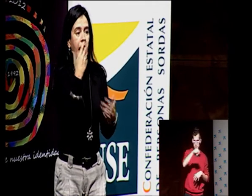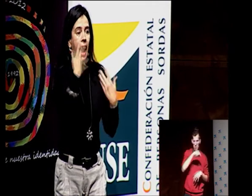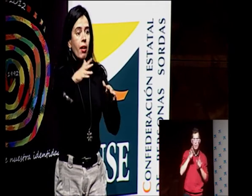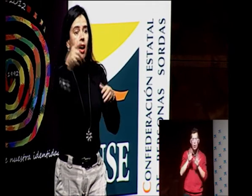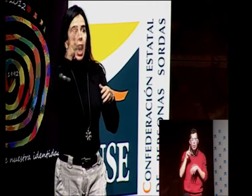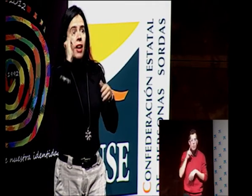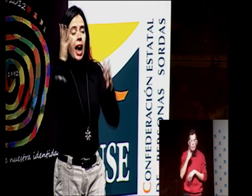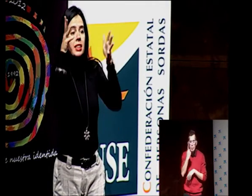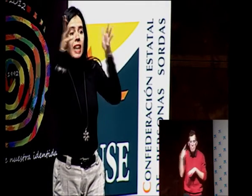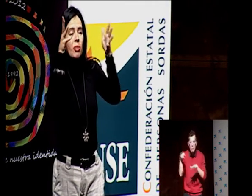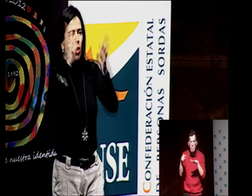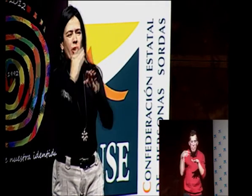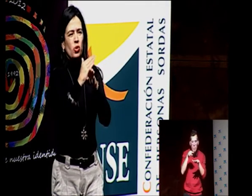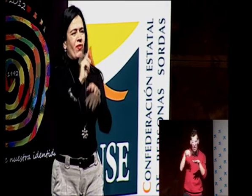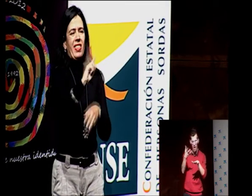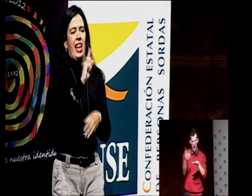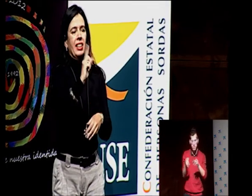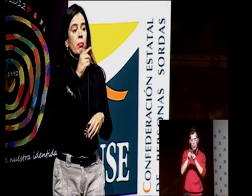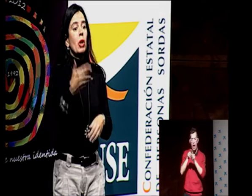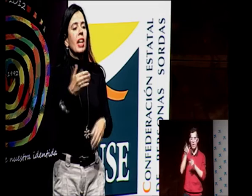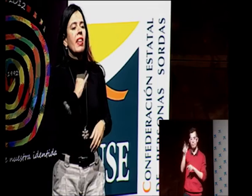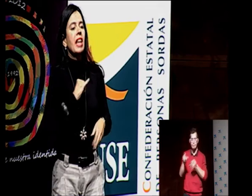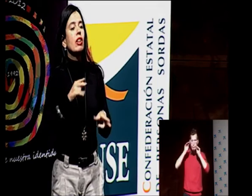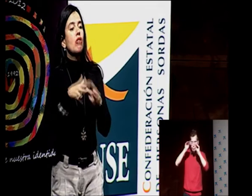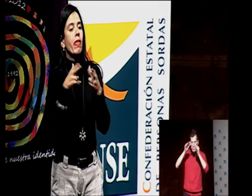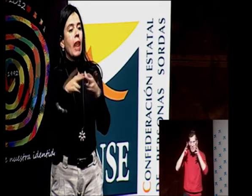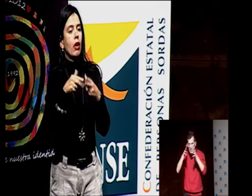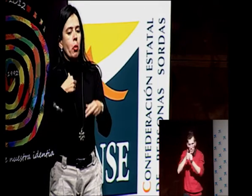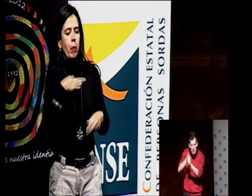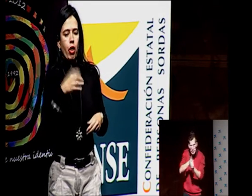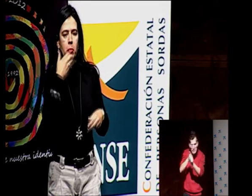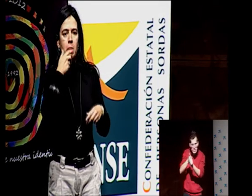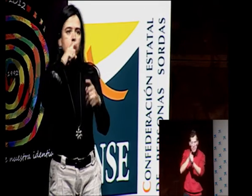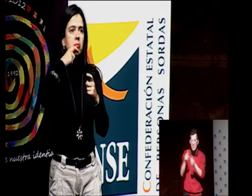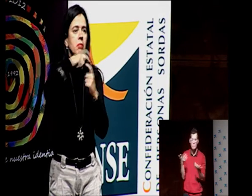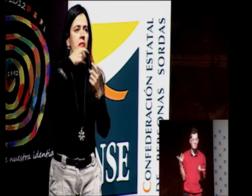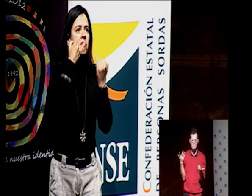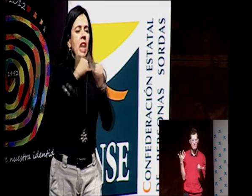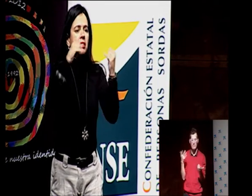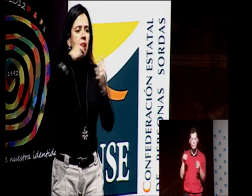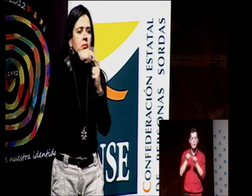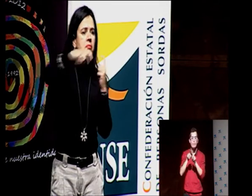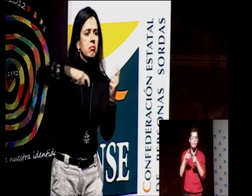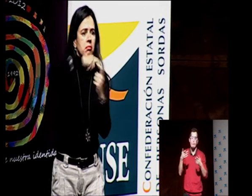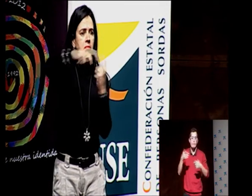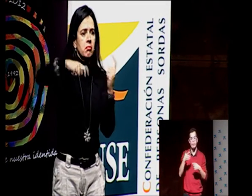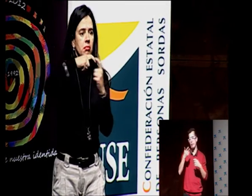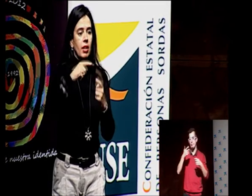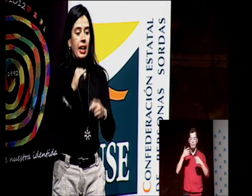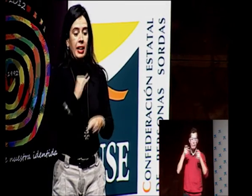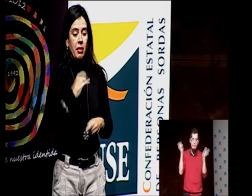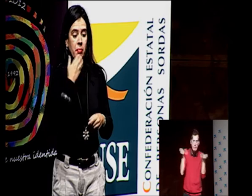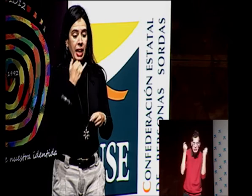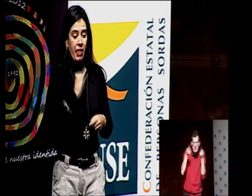social a la hora de participar en en otros foros nos vemos como con una carencia